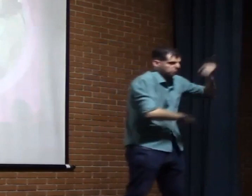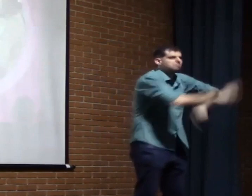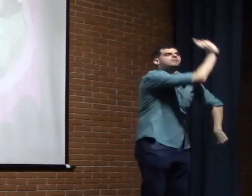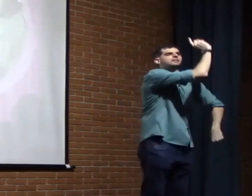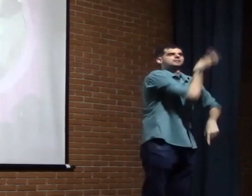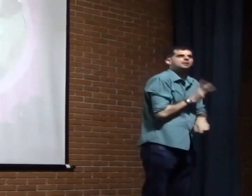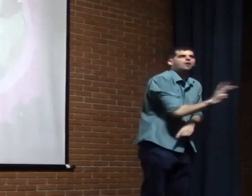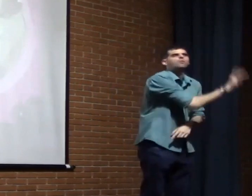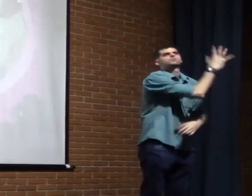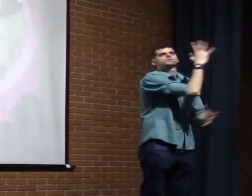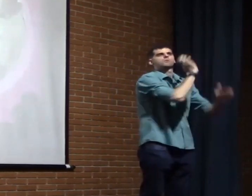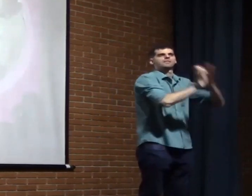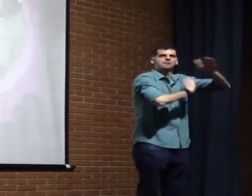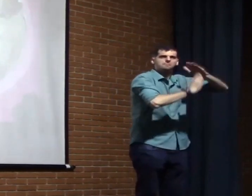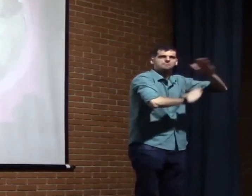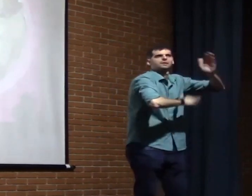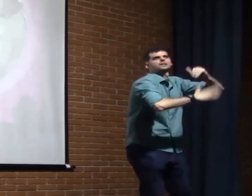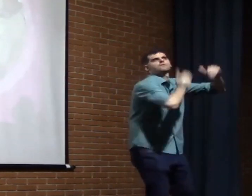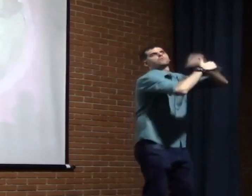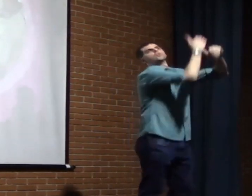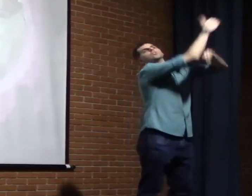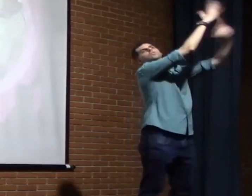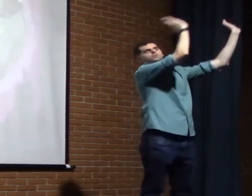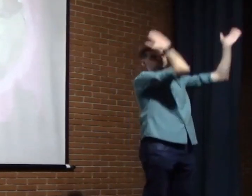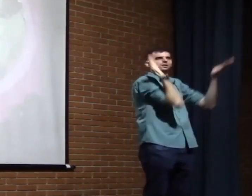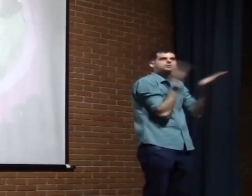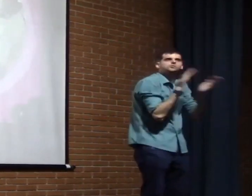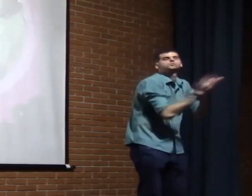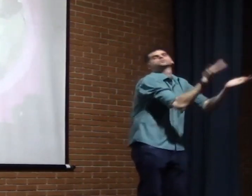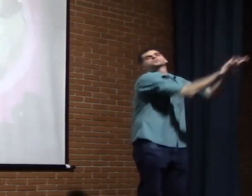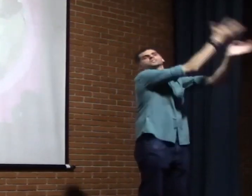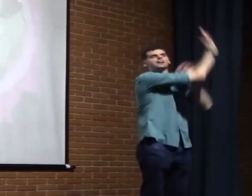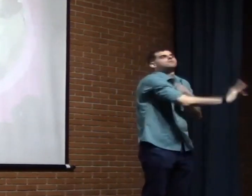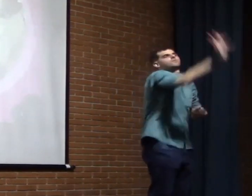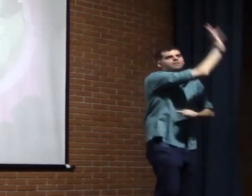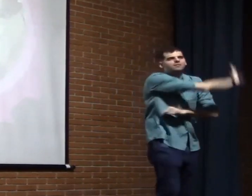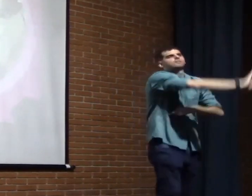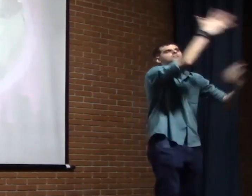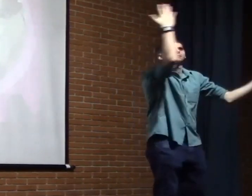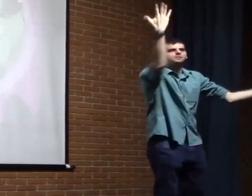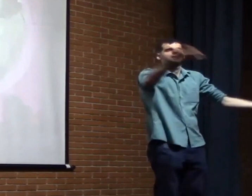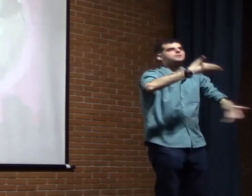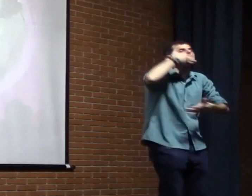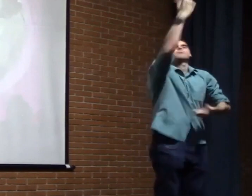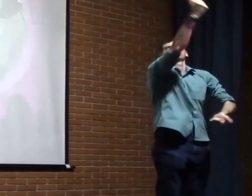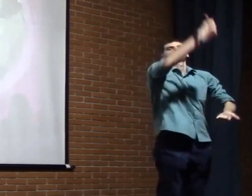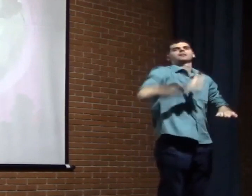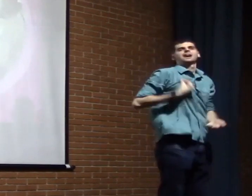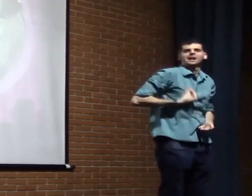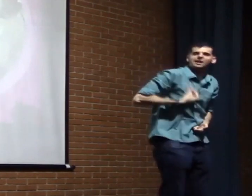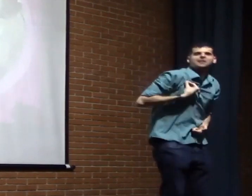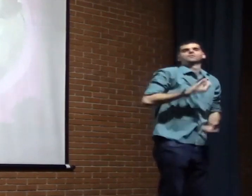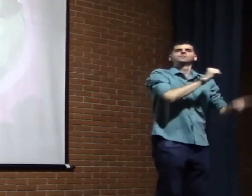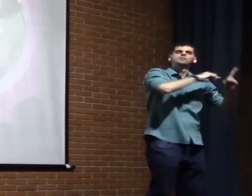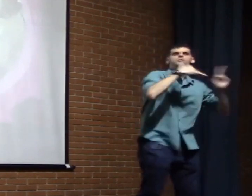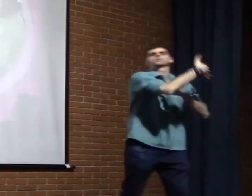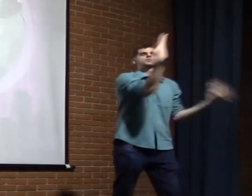esse cumprimento de cota significa o sucesso, significa o desenvolvimento? Não é bem assim, né? Porque o surdo ele precisa desenvolver, ele precisa procurar